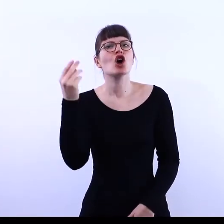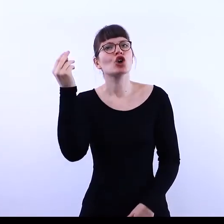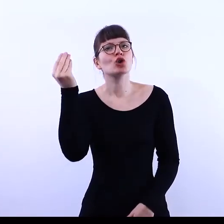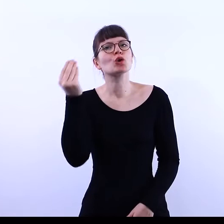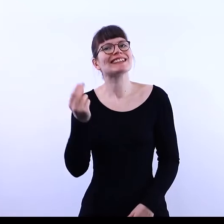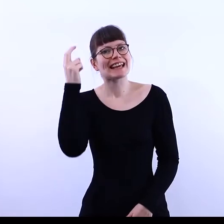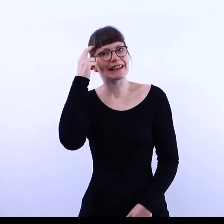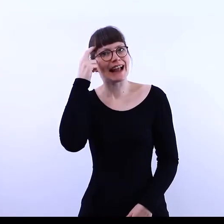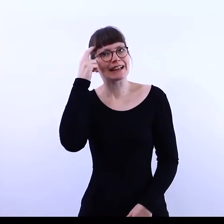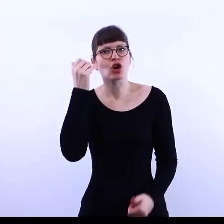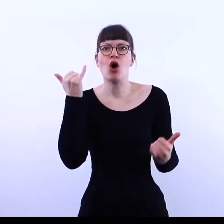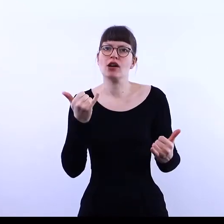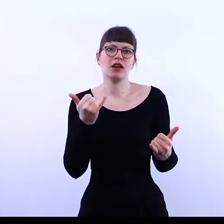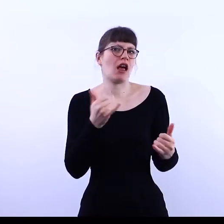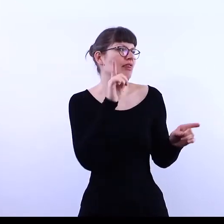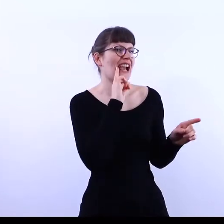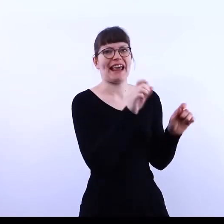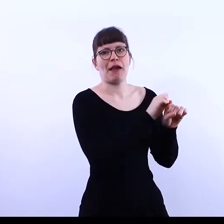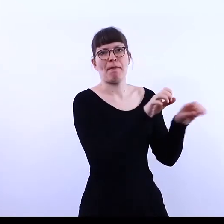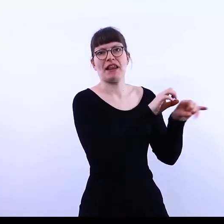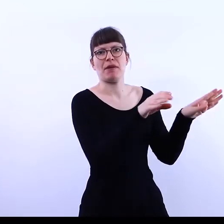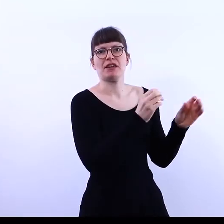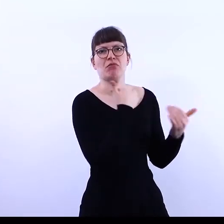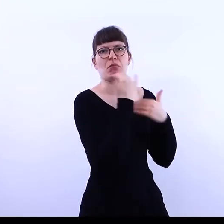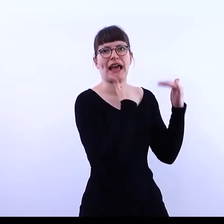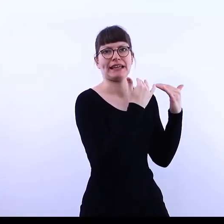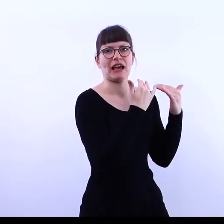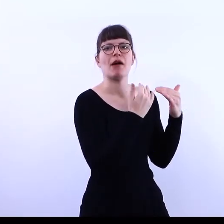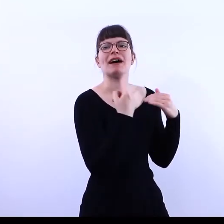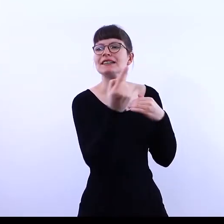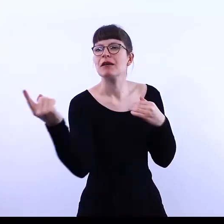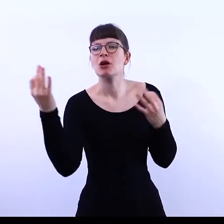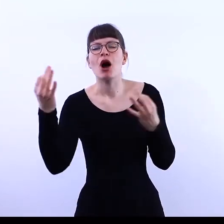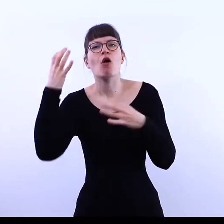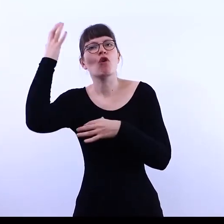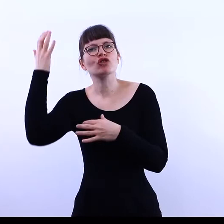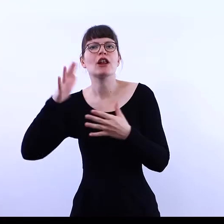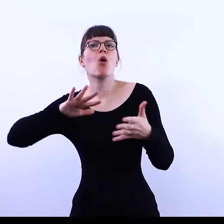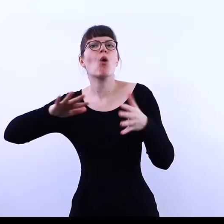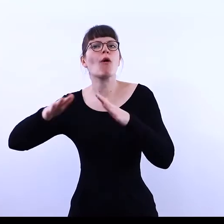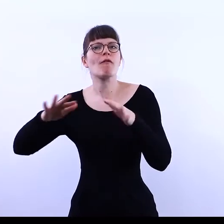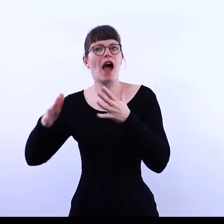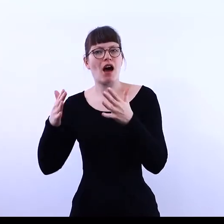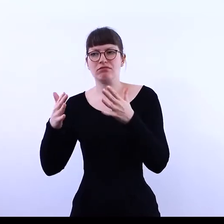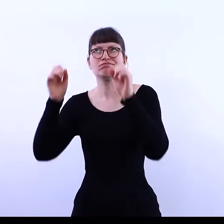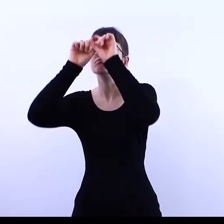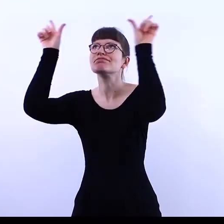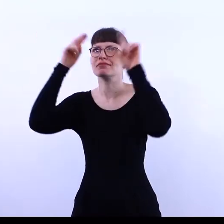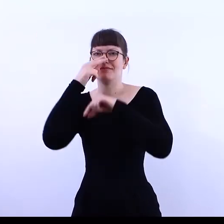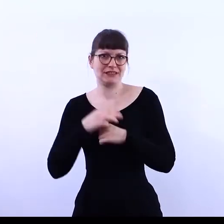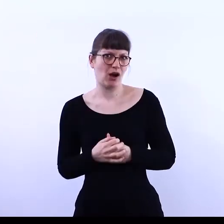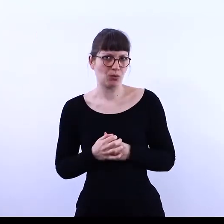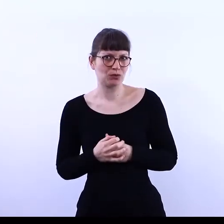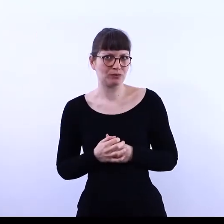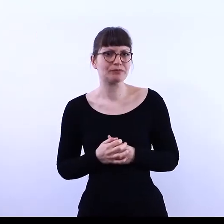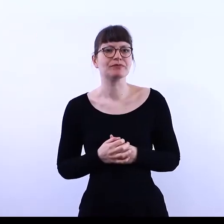sozusagen taktisch in den Medien vorkommt, eigentlich tatsächlich ungefähr funktioniert. Und dazu möchte ich